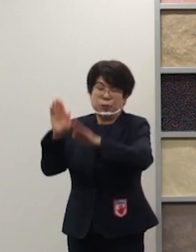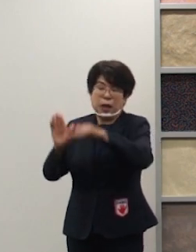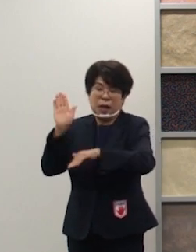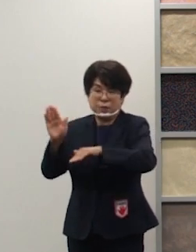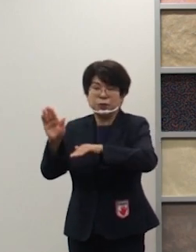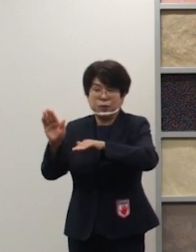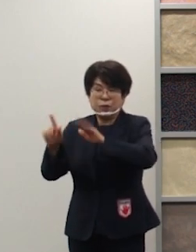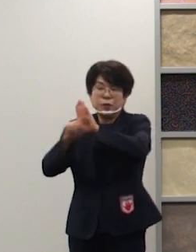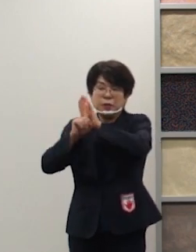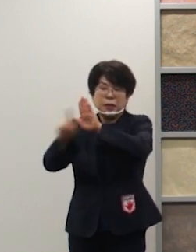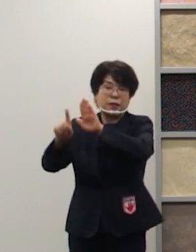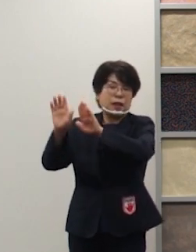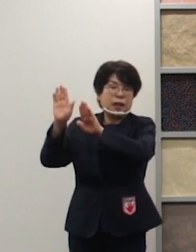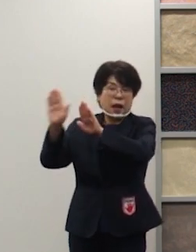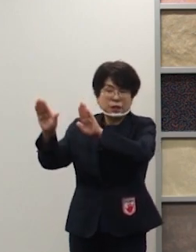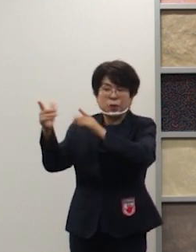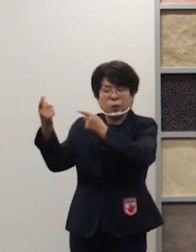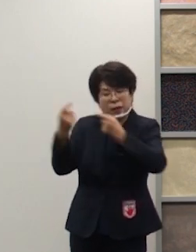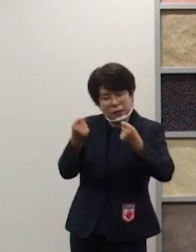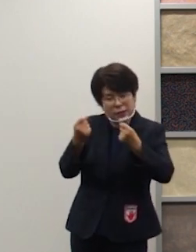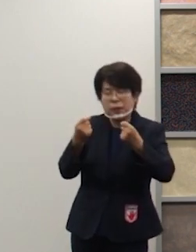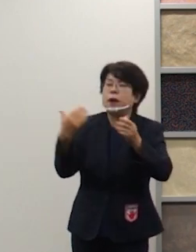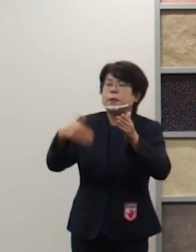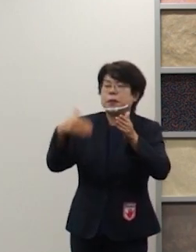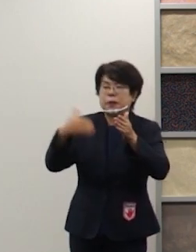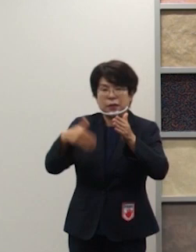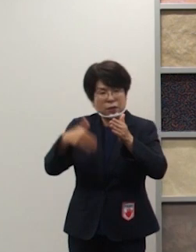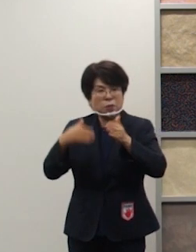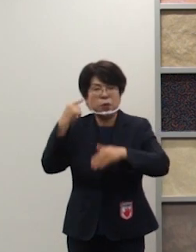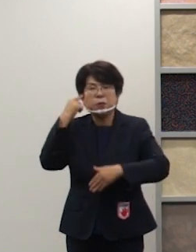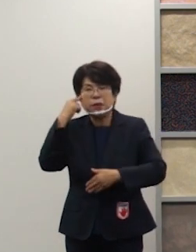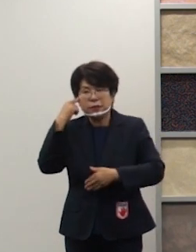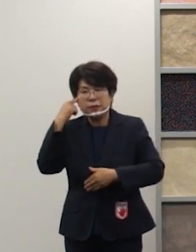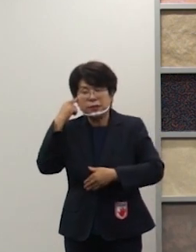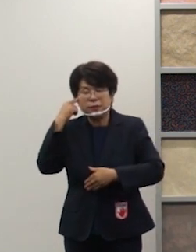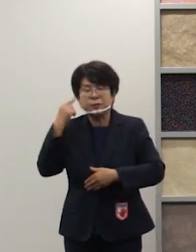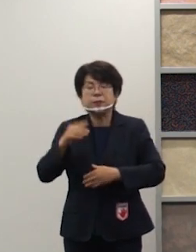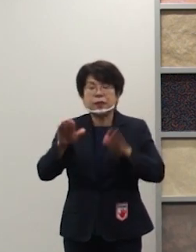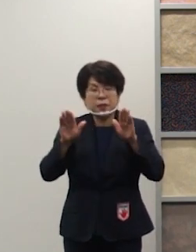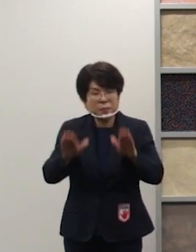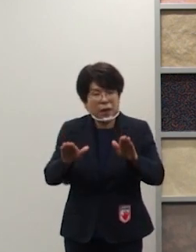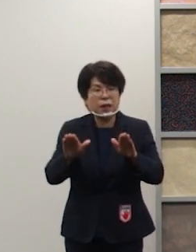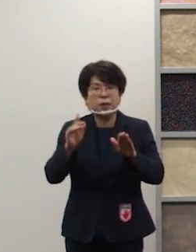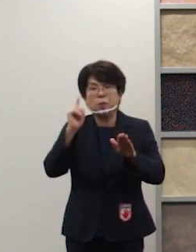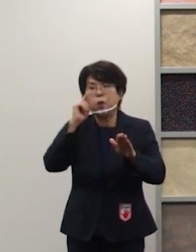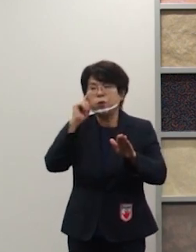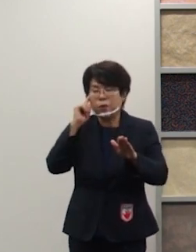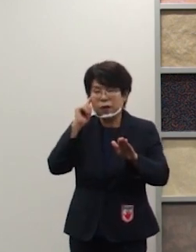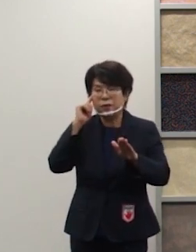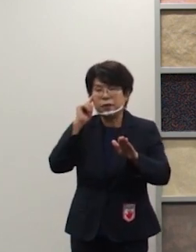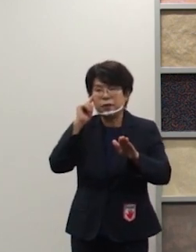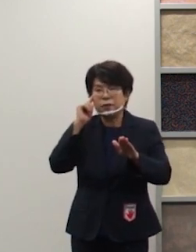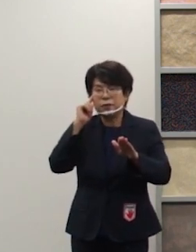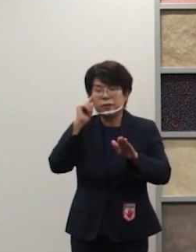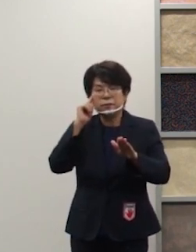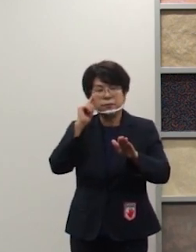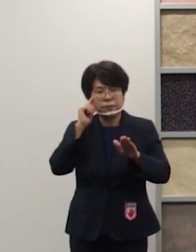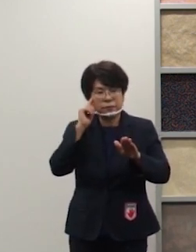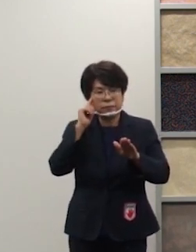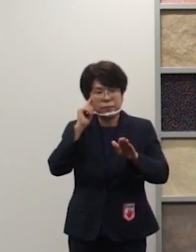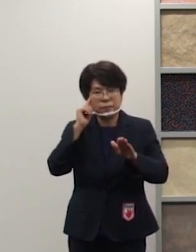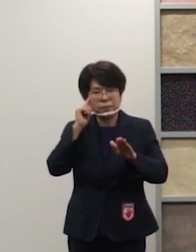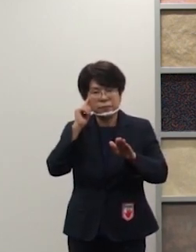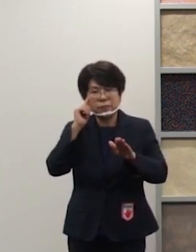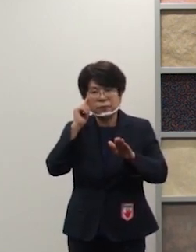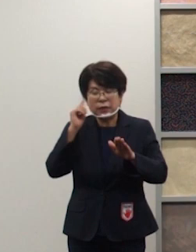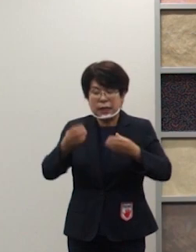が、その現時点でですね、考えたときに、まだそういう効果の私は